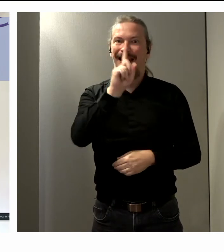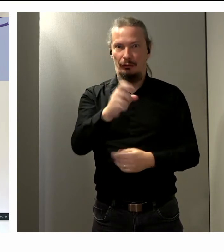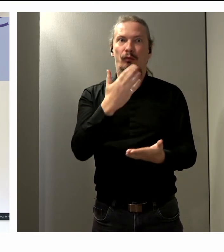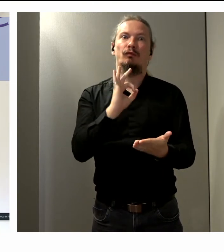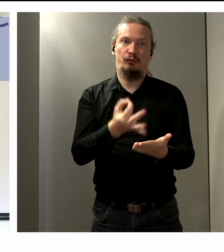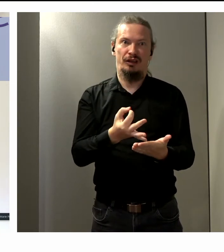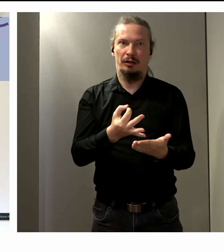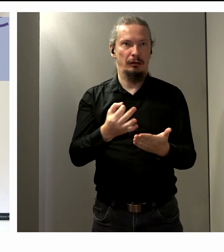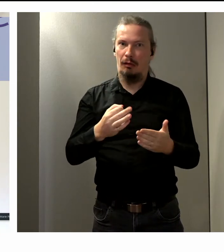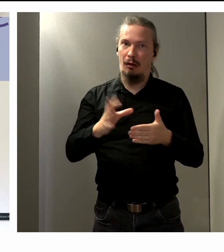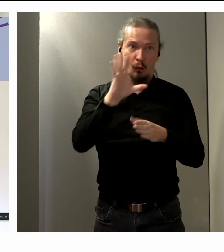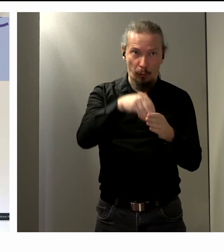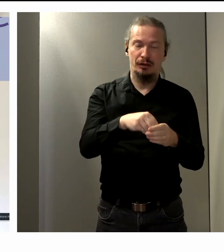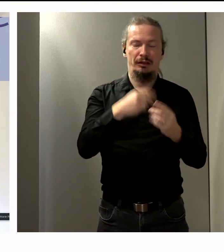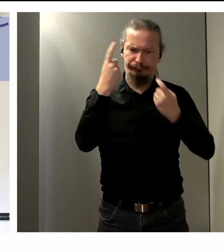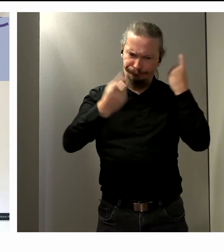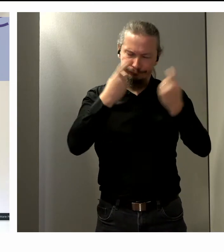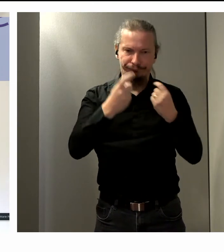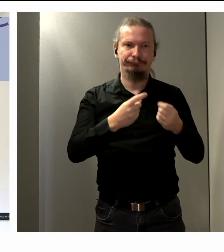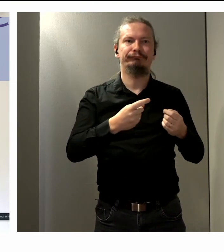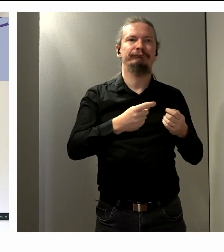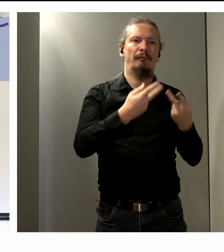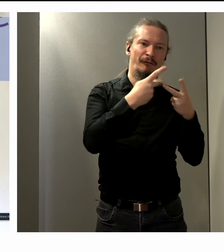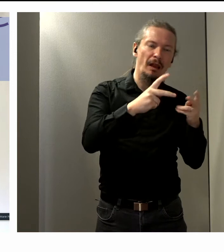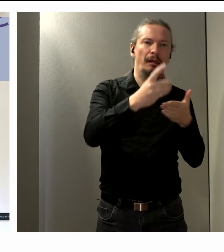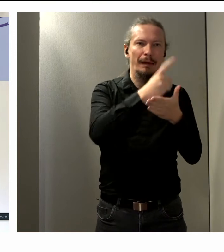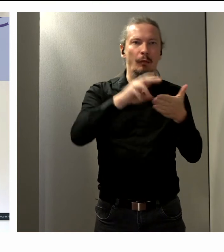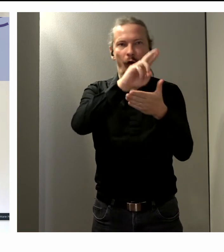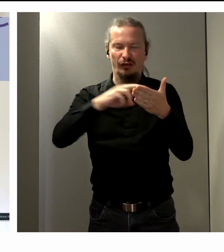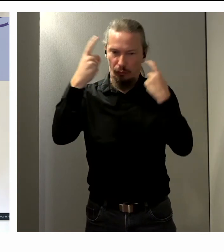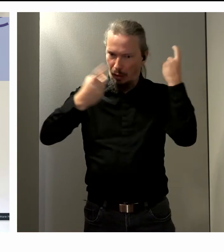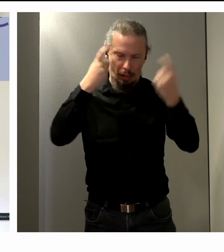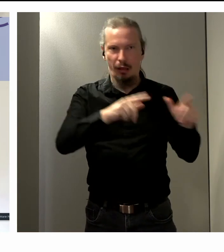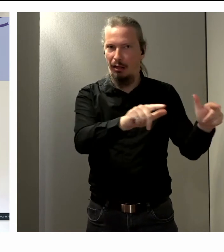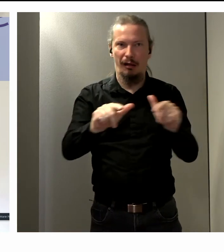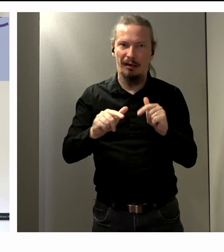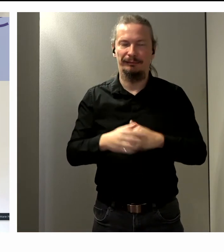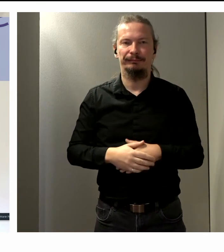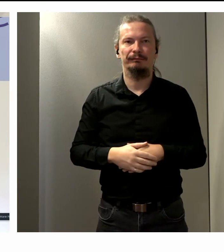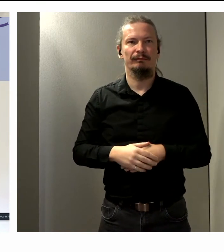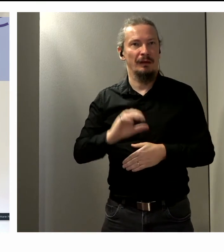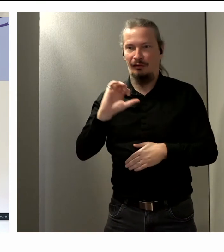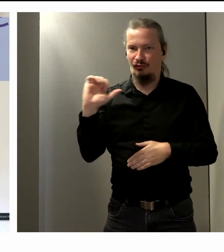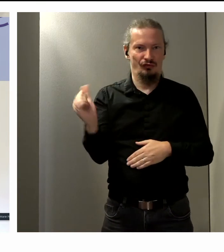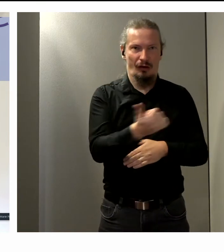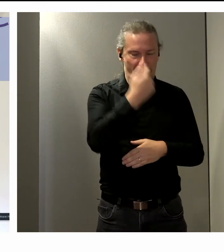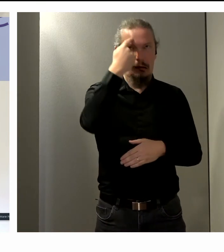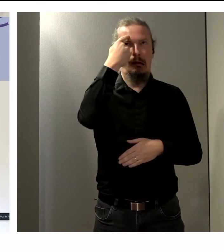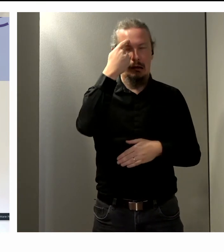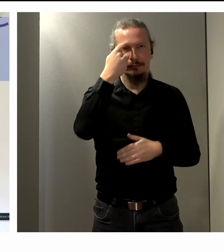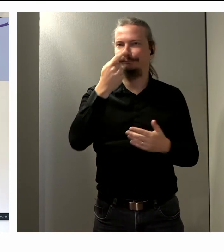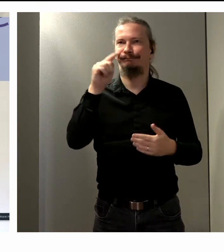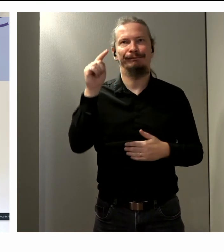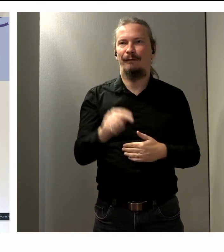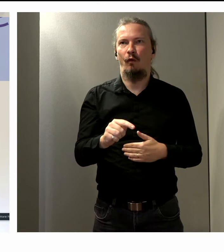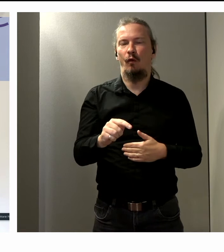posent les collectivités territoriales pour l'ensemble des habitants de leur collectivité. Chacune des collectivités va avoir, je